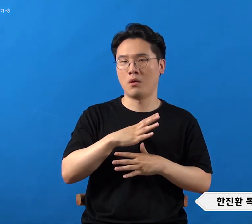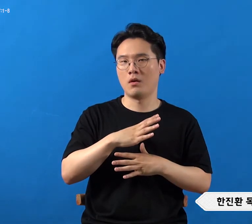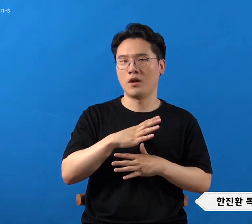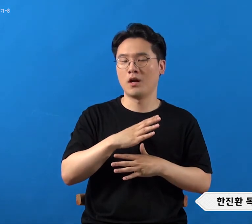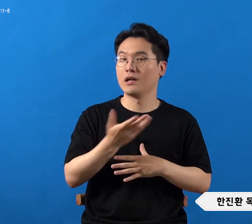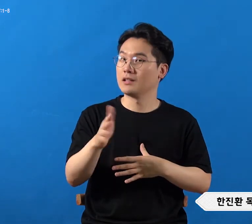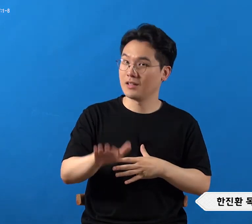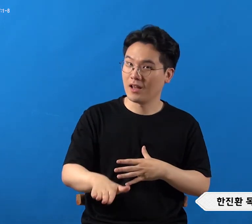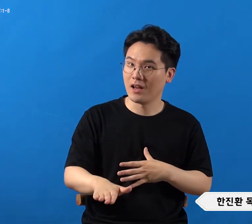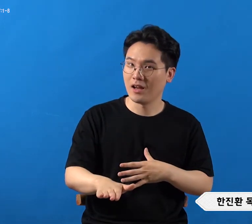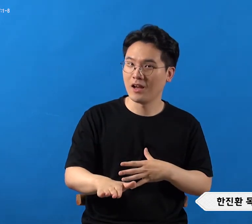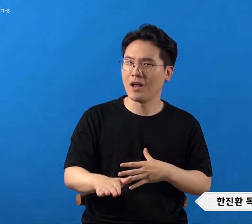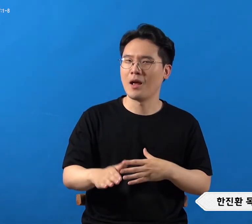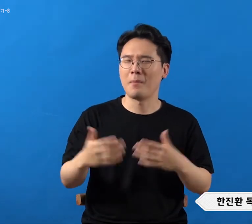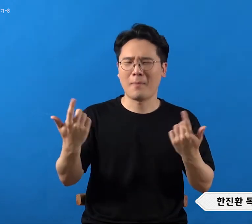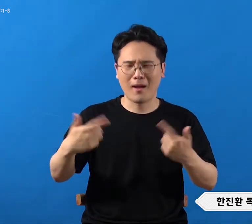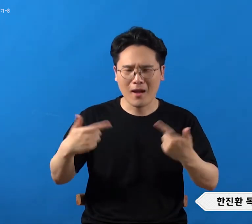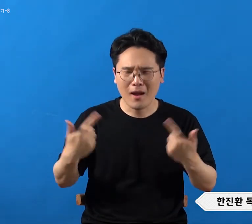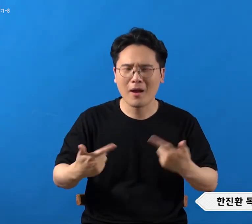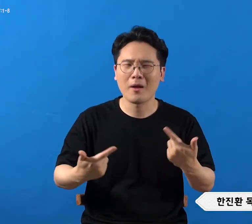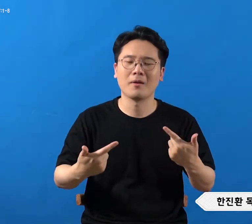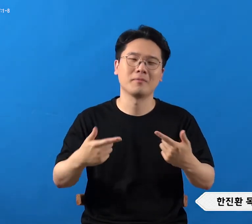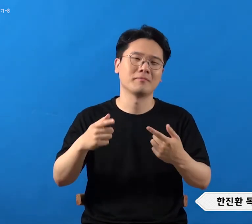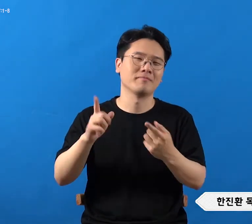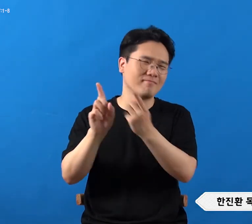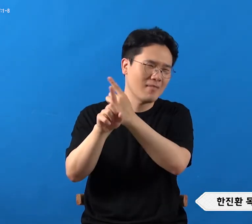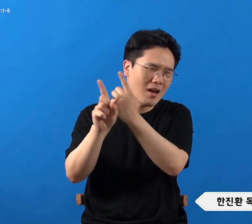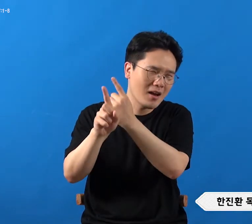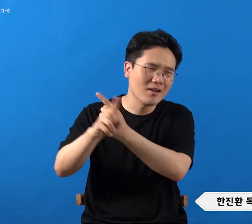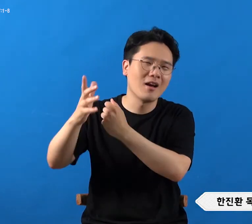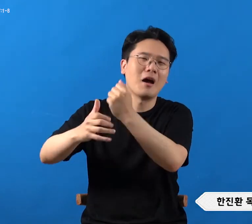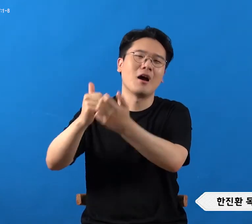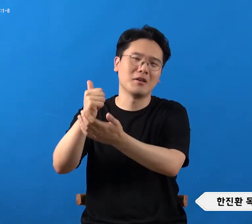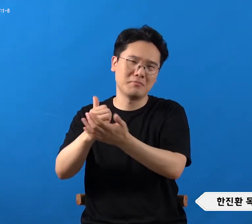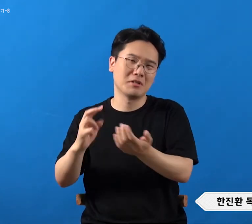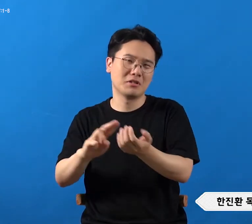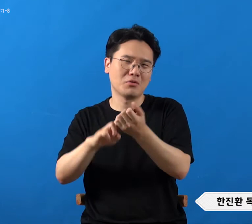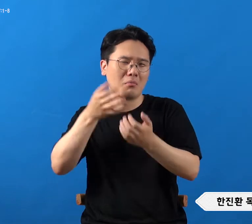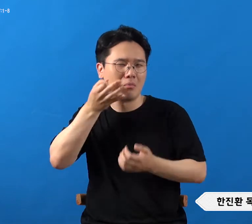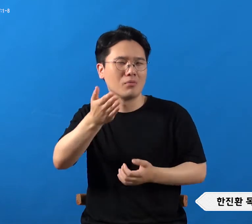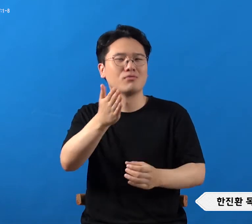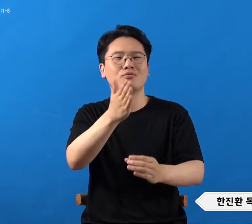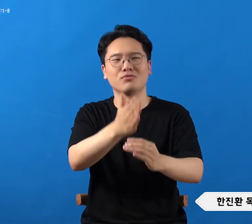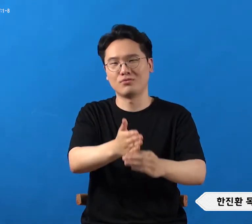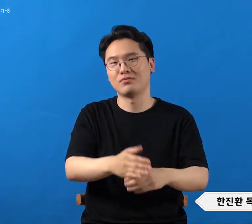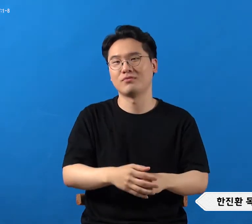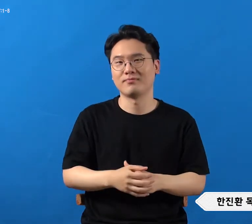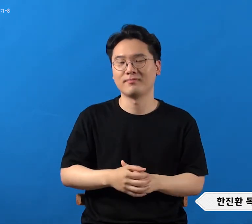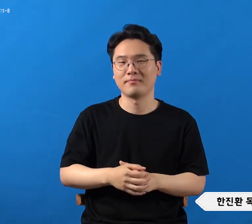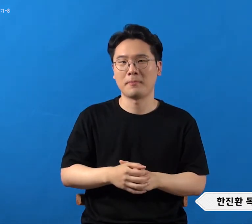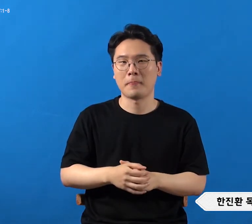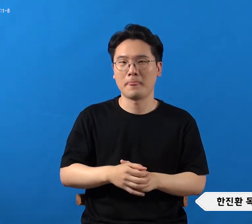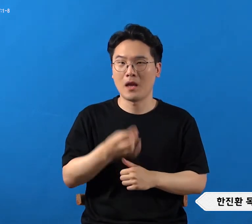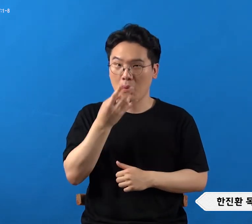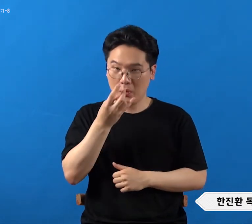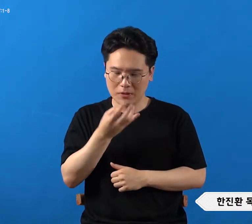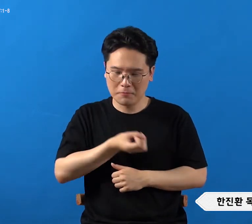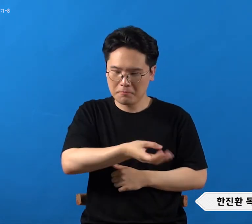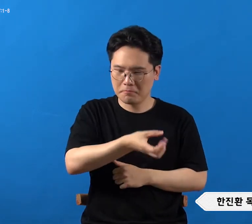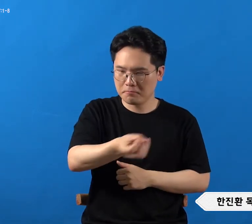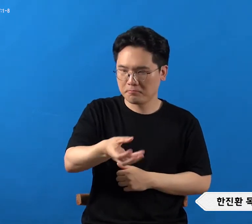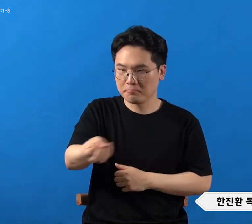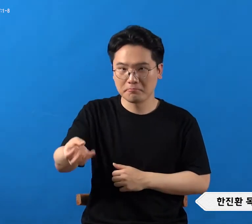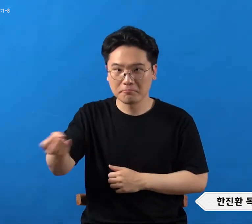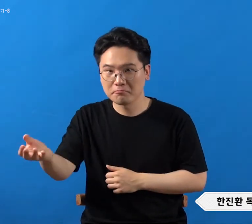늘 매년마다 그런 일을 하고 계십니다. 곡식 나달 몇 개를 논에 뿌렸는데